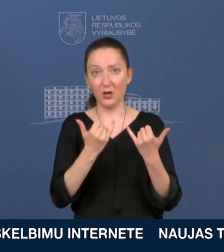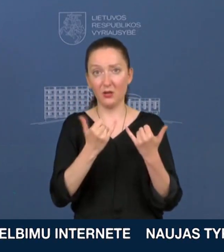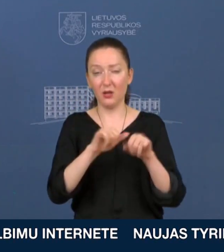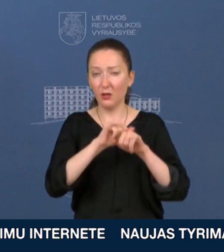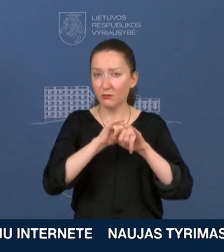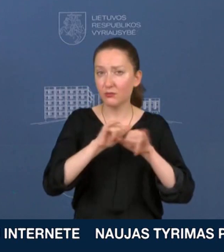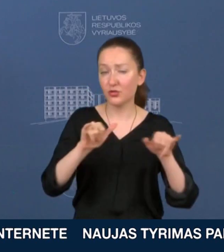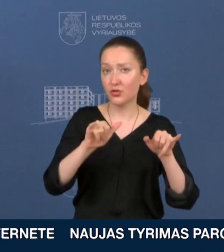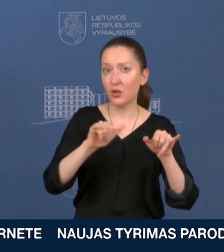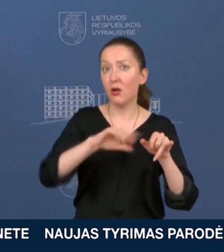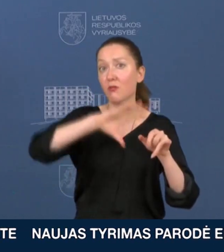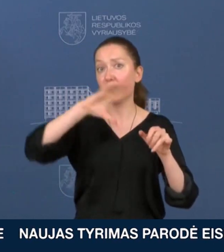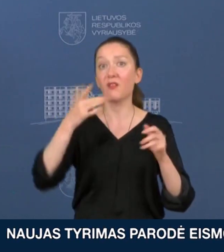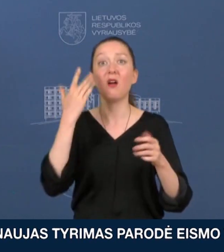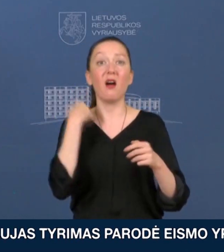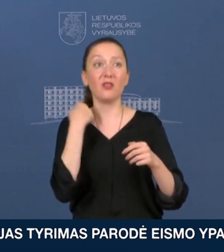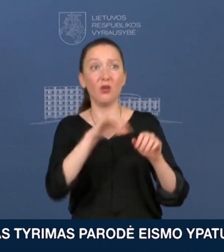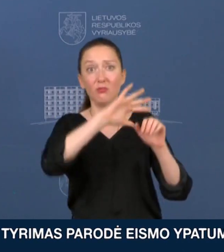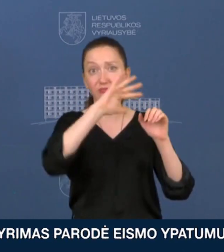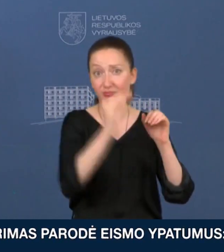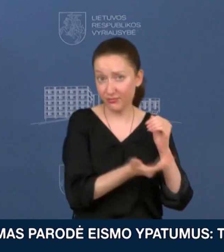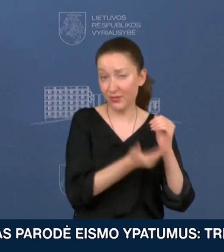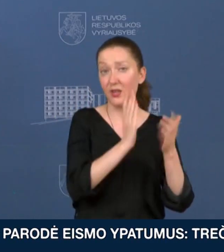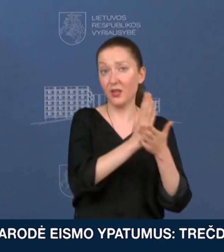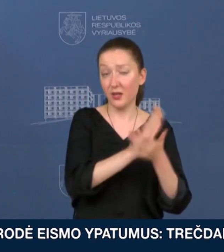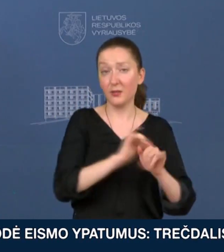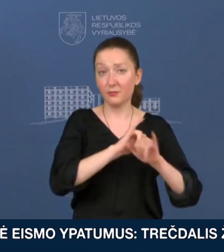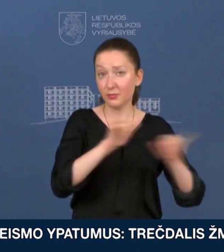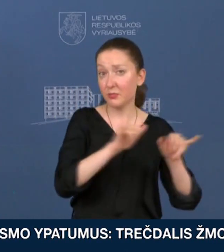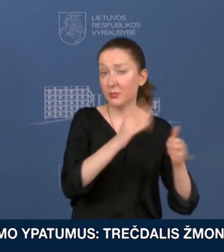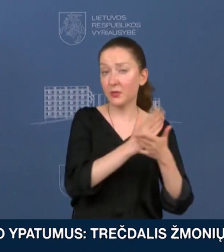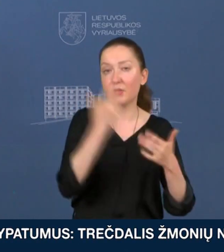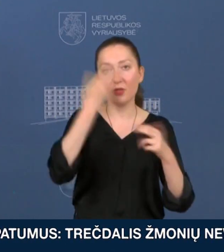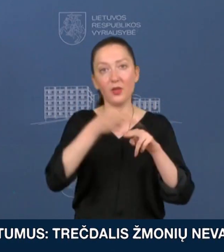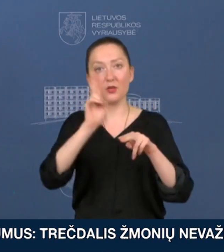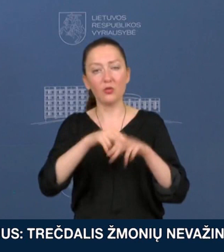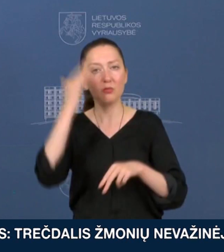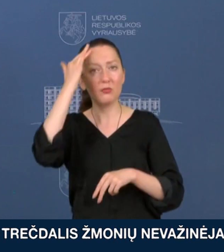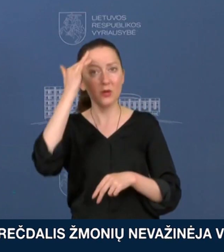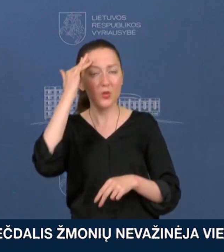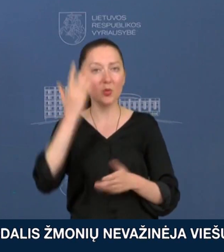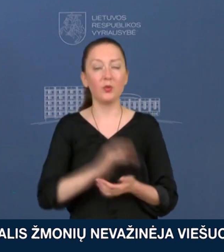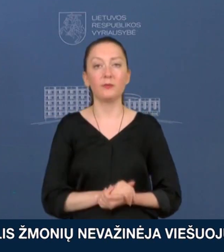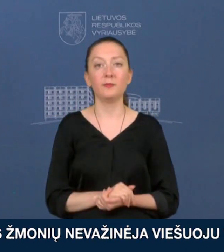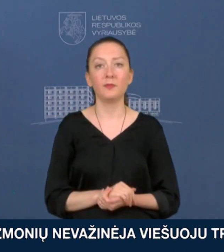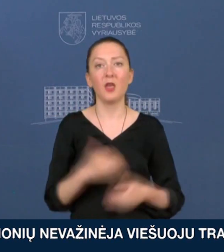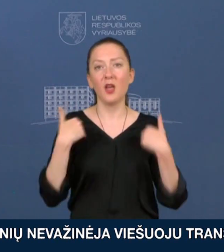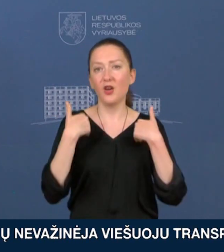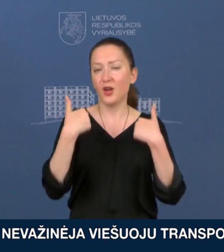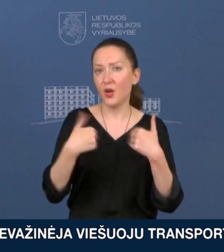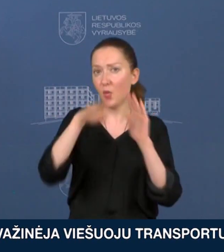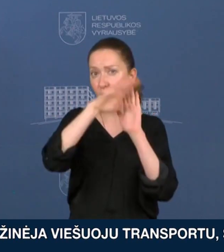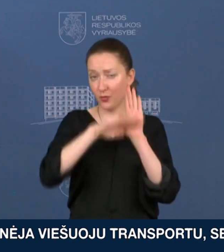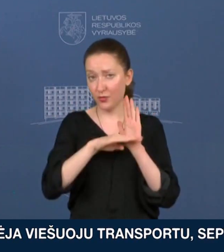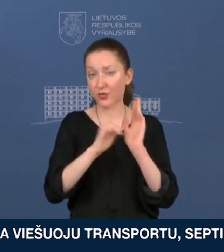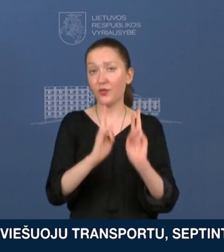spėriai atvejų skaičių Jungtinėje karalystėje, tai norėtųsi turėti tokį režimą saugumo,